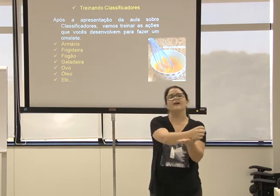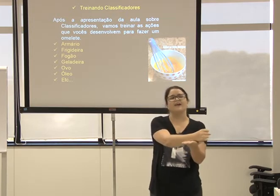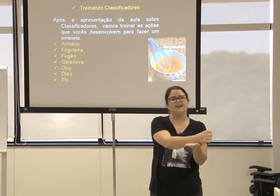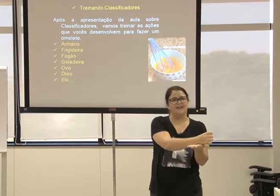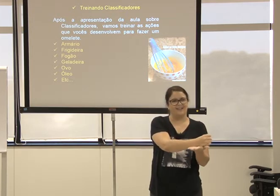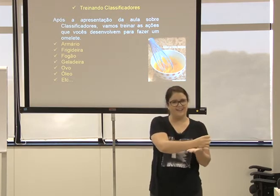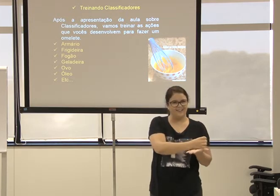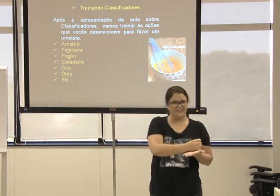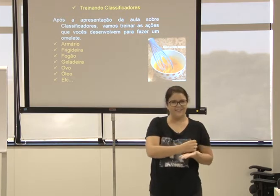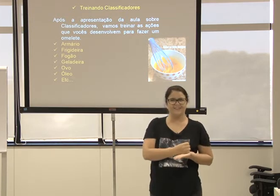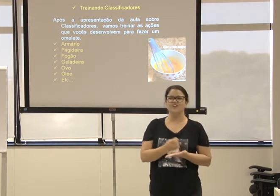É.